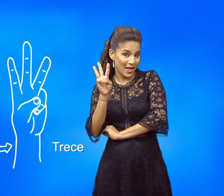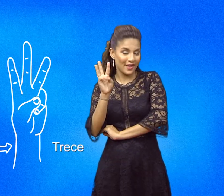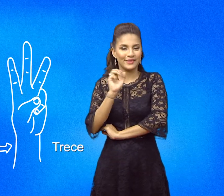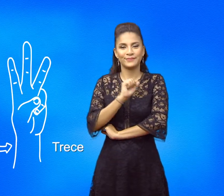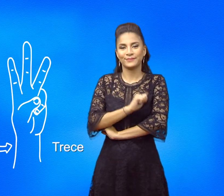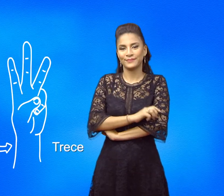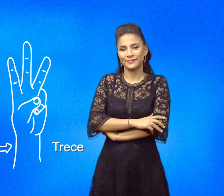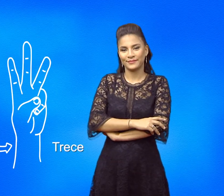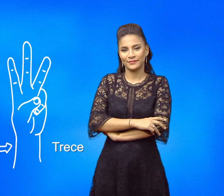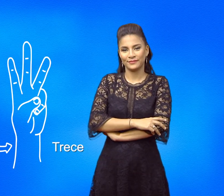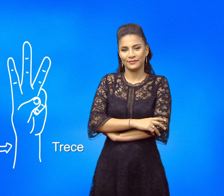13